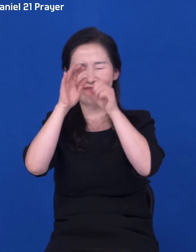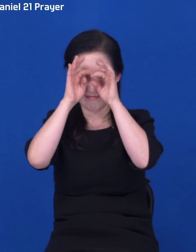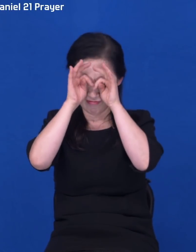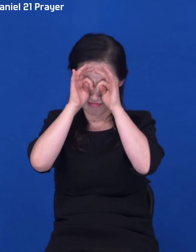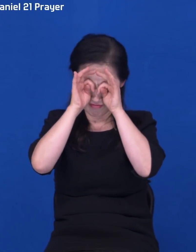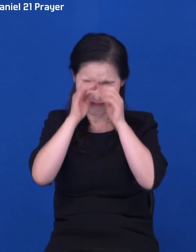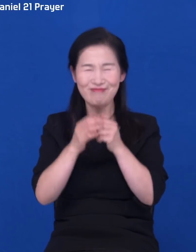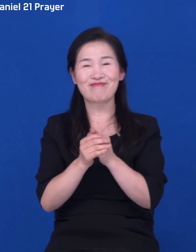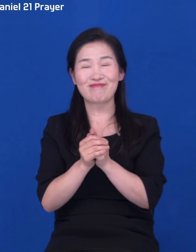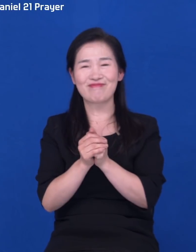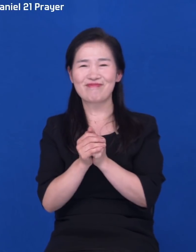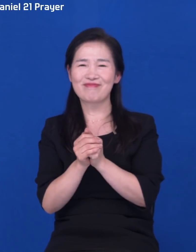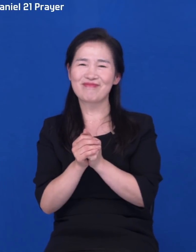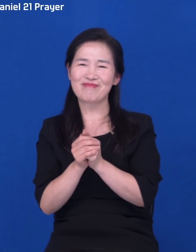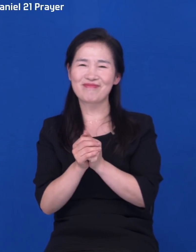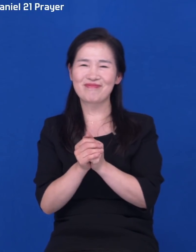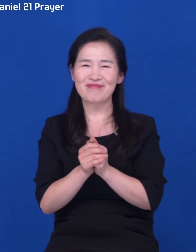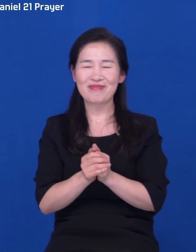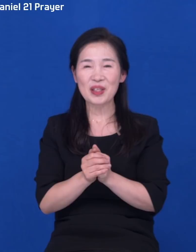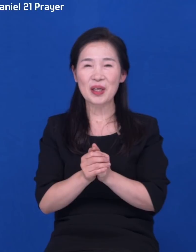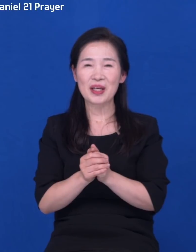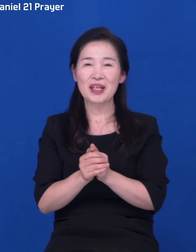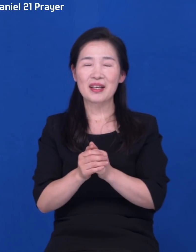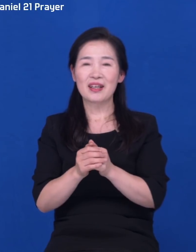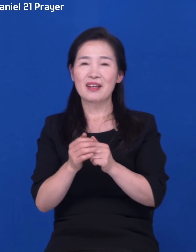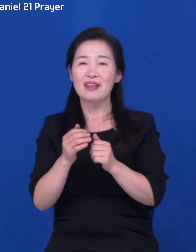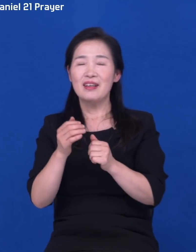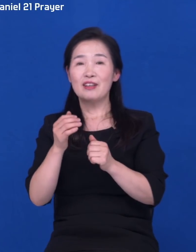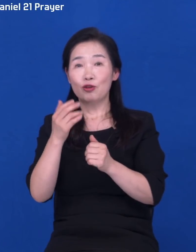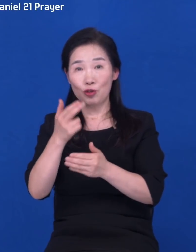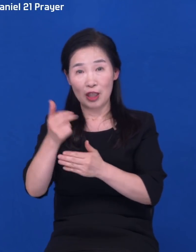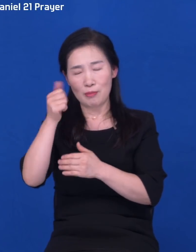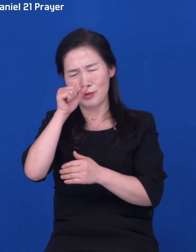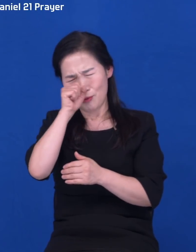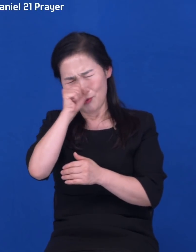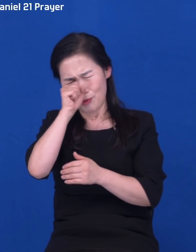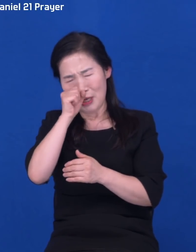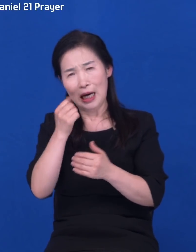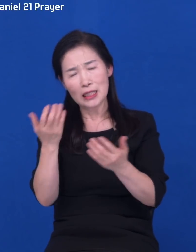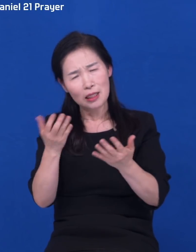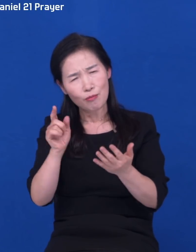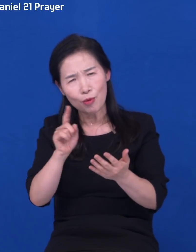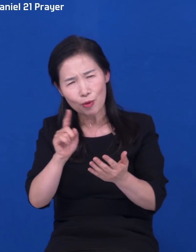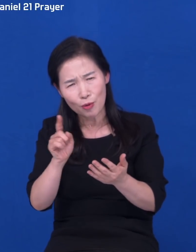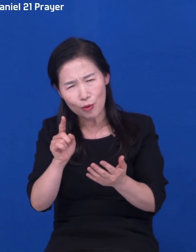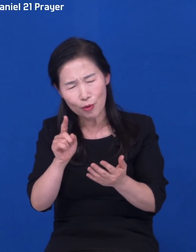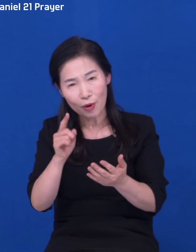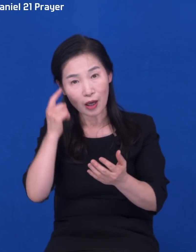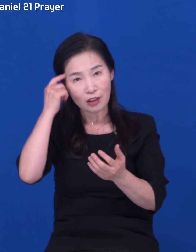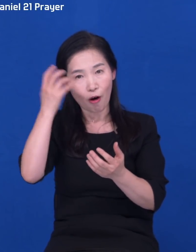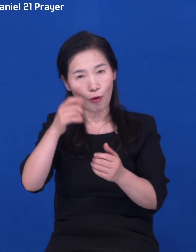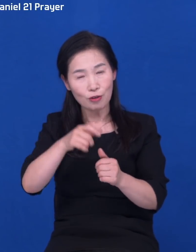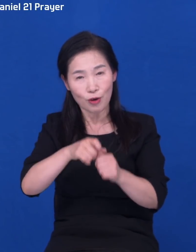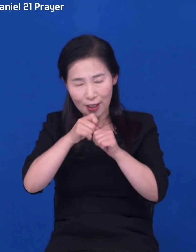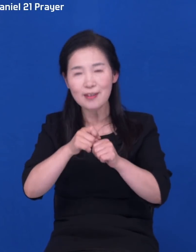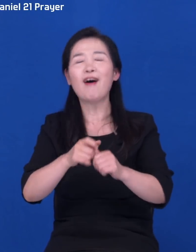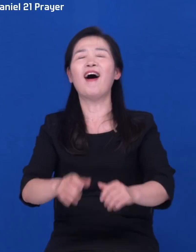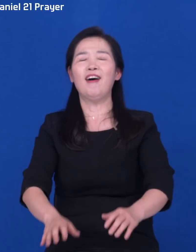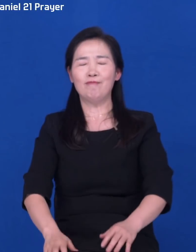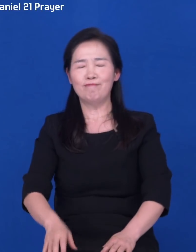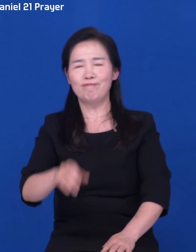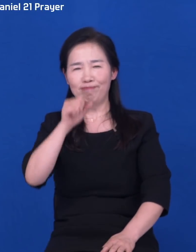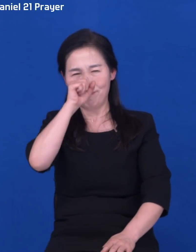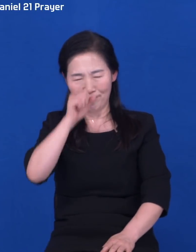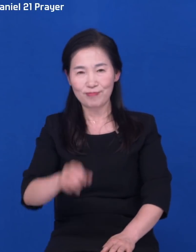성경책을 막 봤더니 뭘 좋아하시냐면 영혼을 구원하는 걸 좋아하시는 거예요. 그 영혼을 구원하기 위해서, 모든 사람을 구원하기